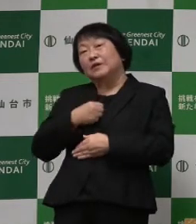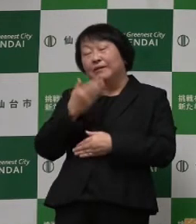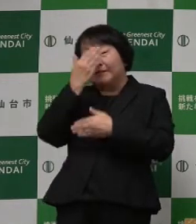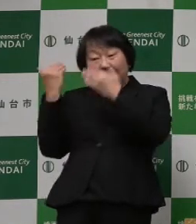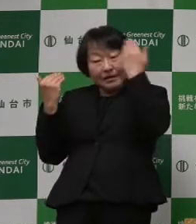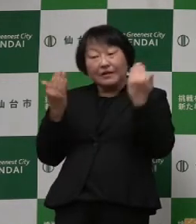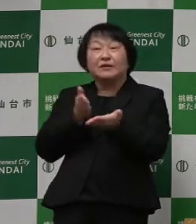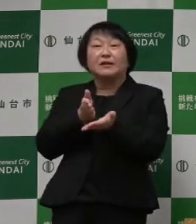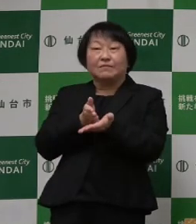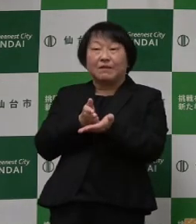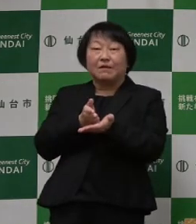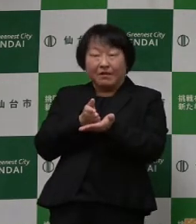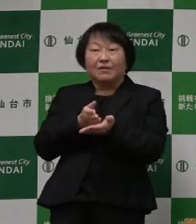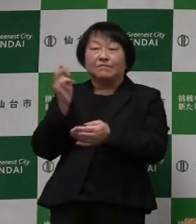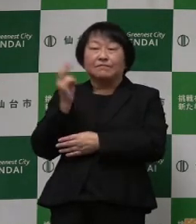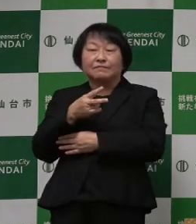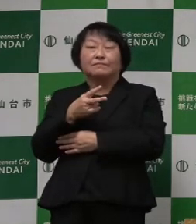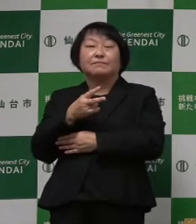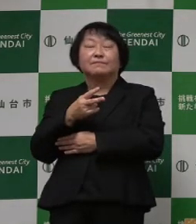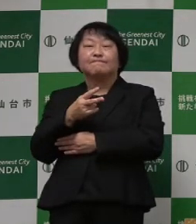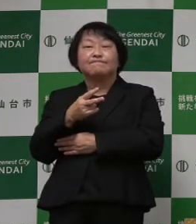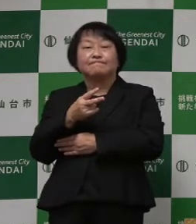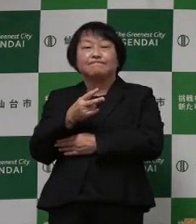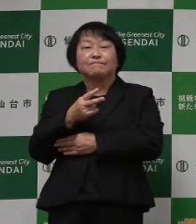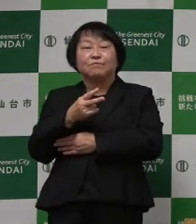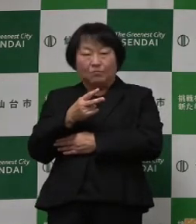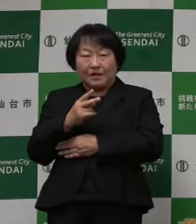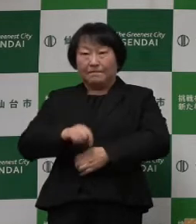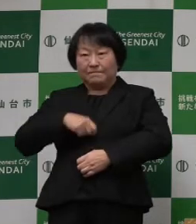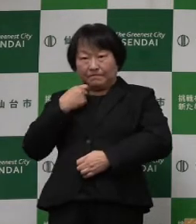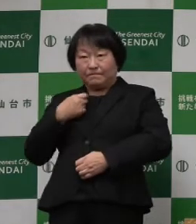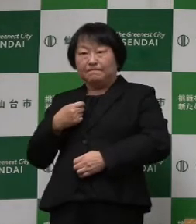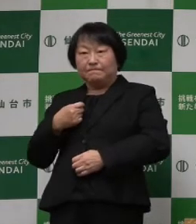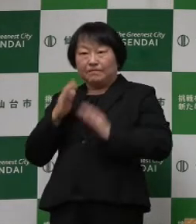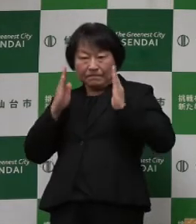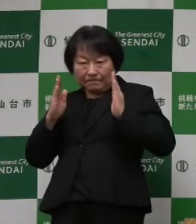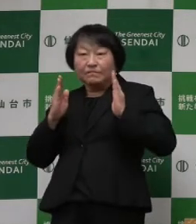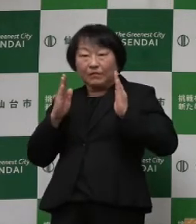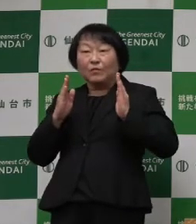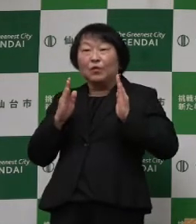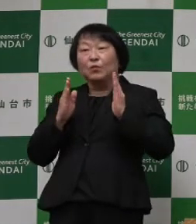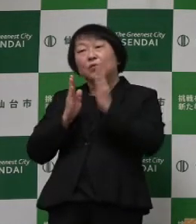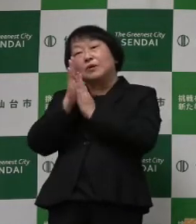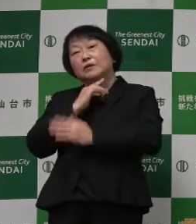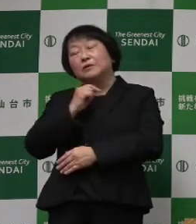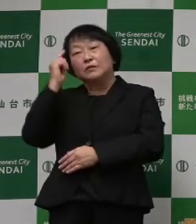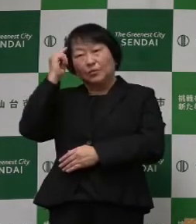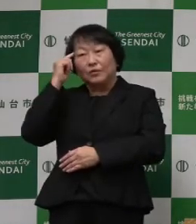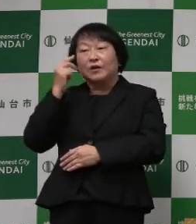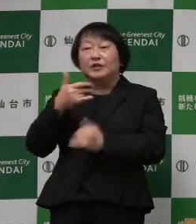な説明、そしてまた真摯な対応をしていただきたいというふうに思うところです。市民の理